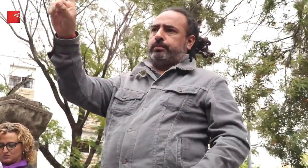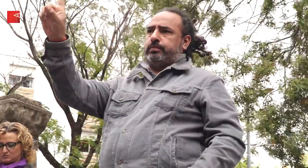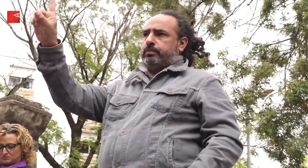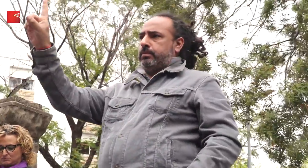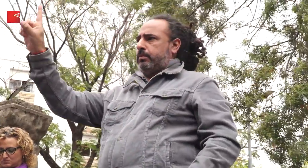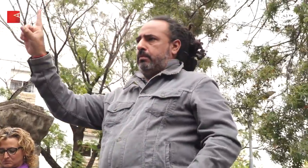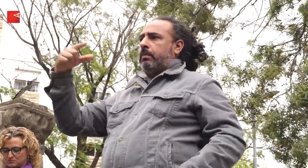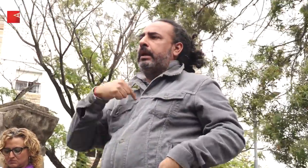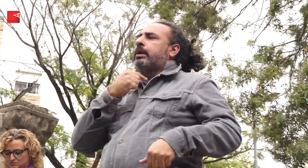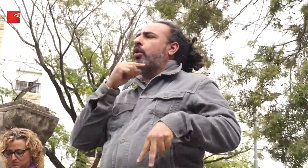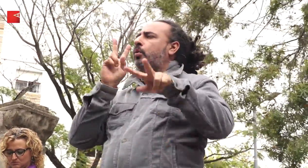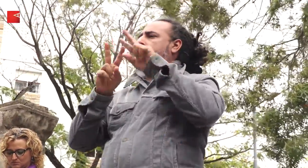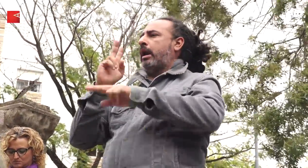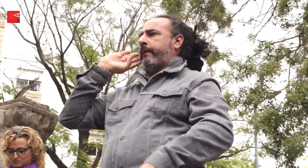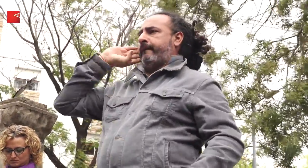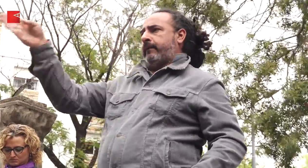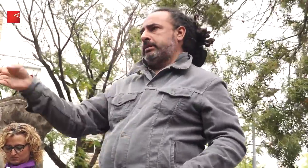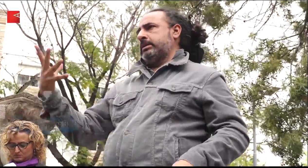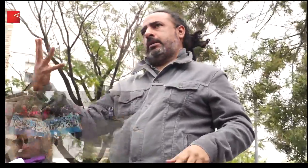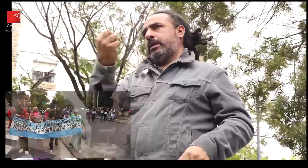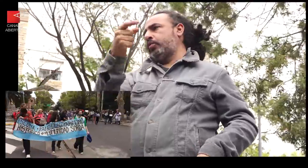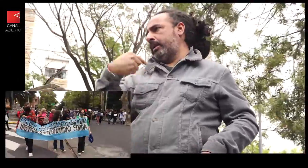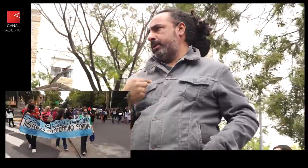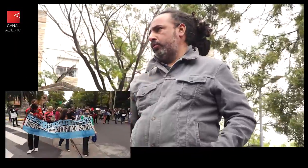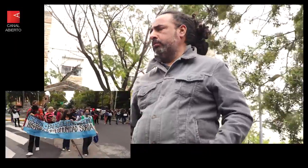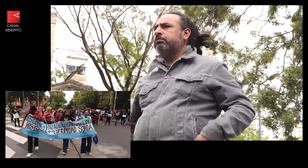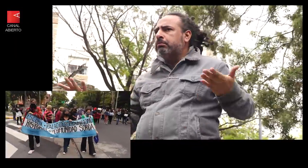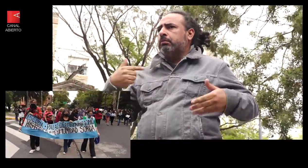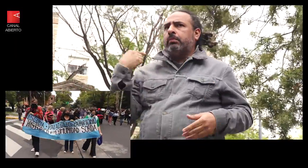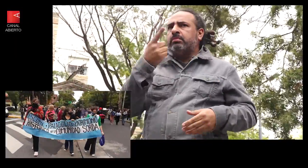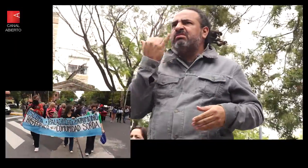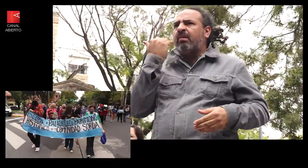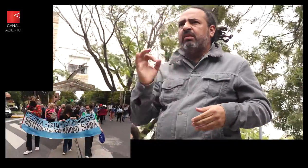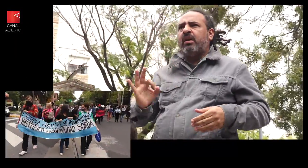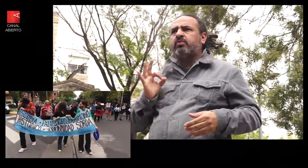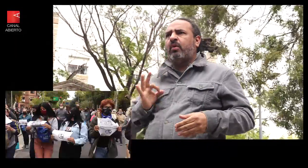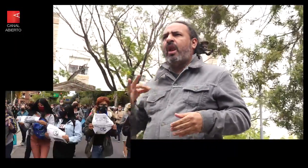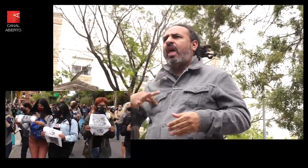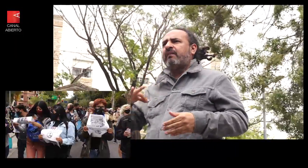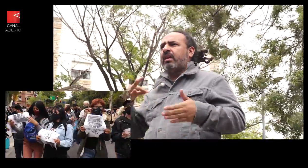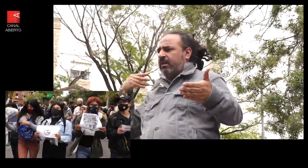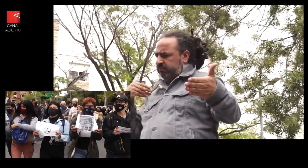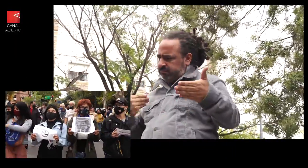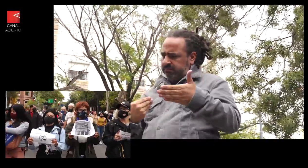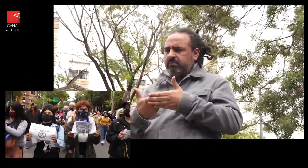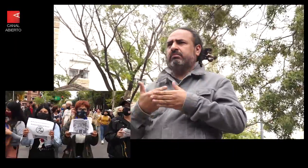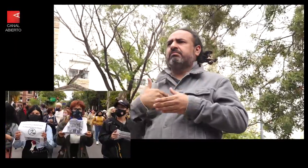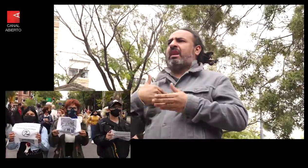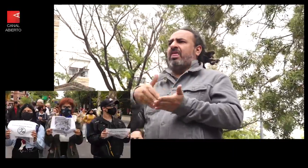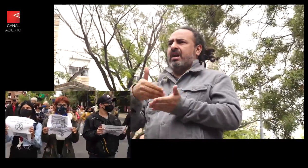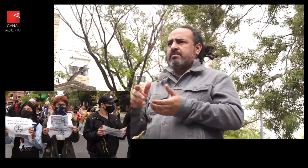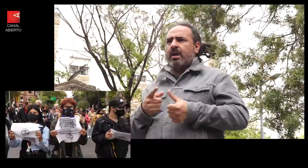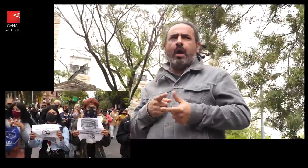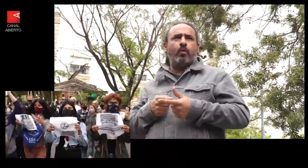Apoyando esta lucha por un único objetivo en común, que tiene que ver con que no nos arrebaten este palacio. Durante